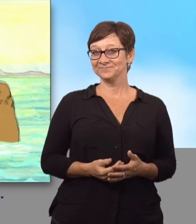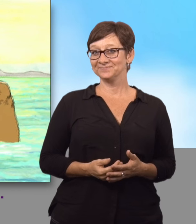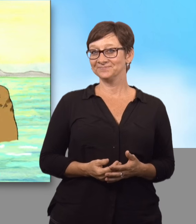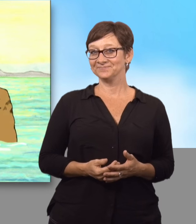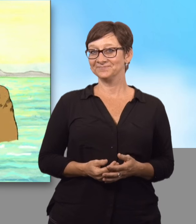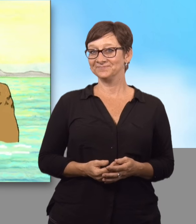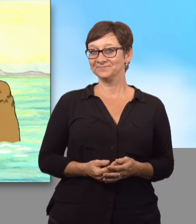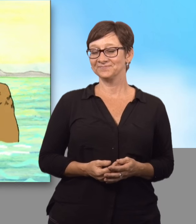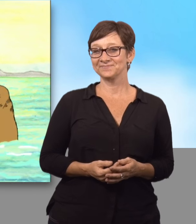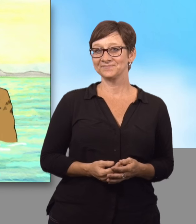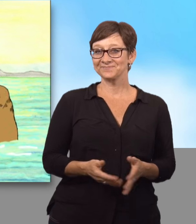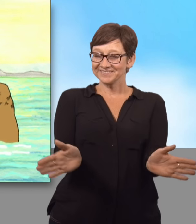¡foca!